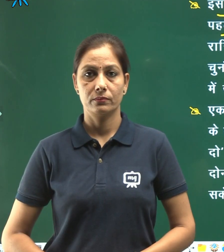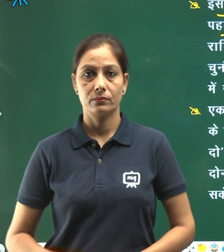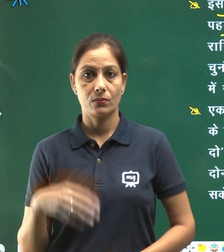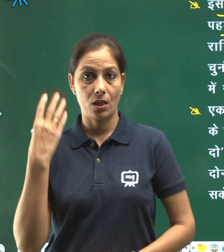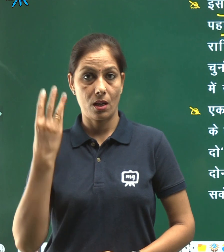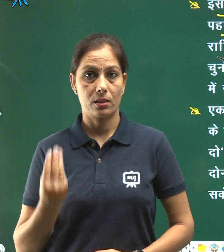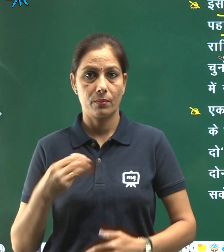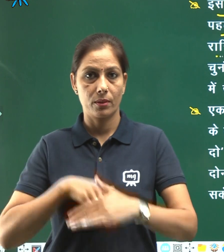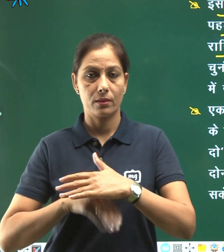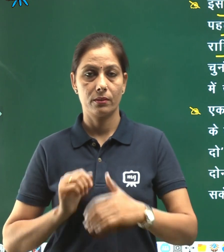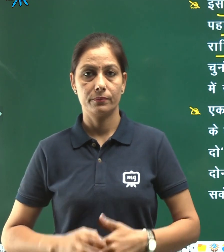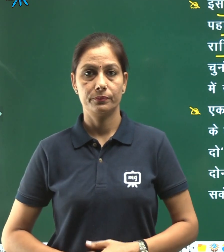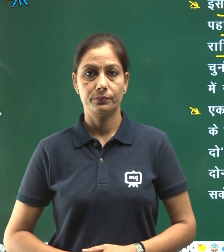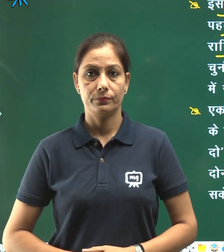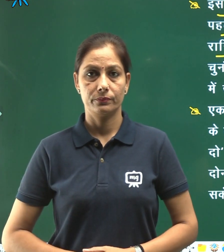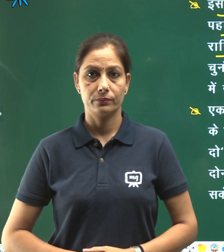रात्रि में